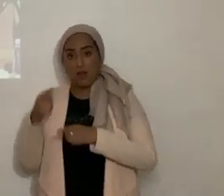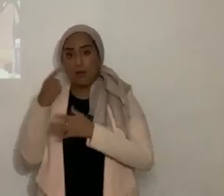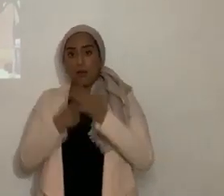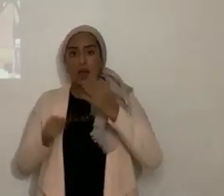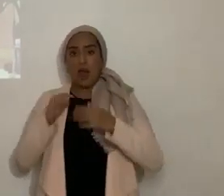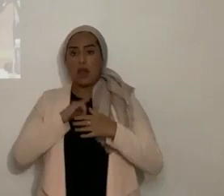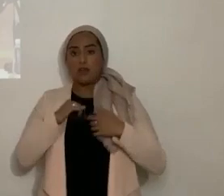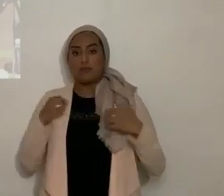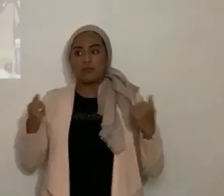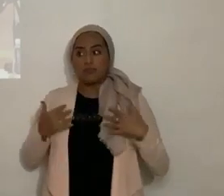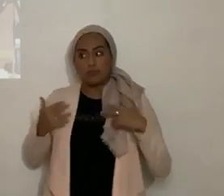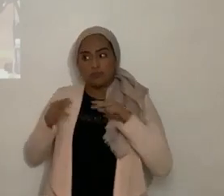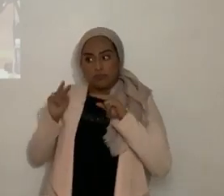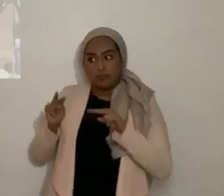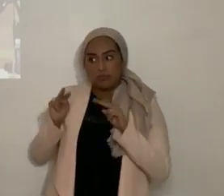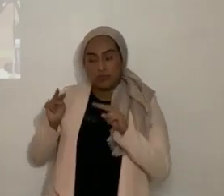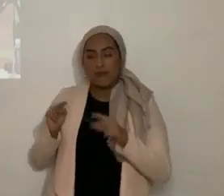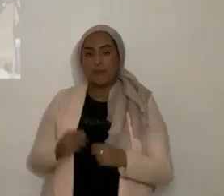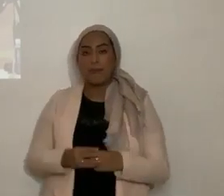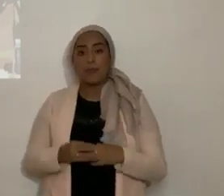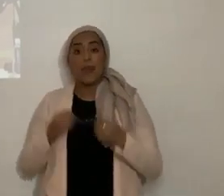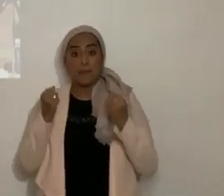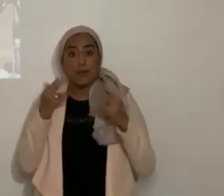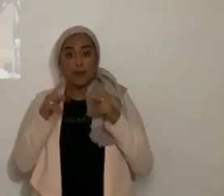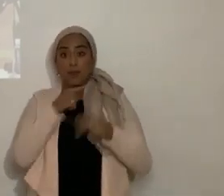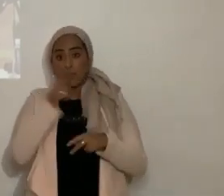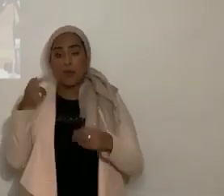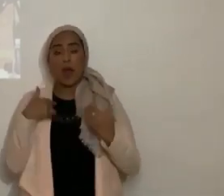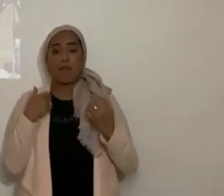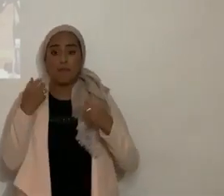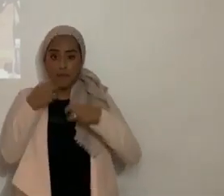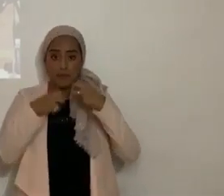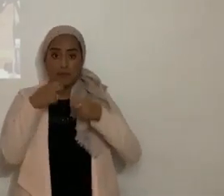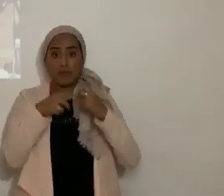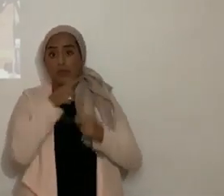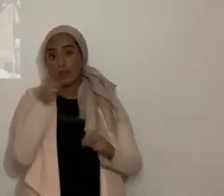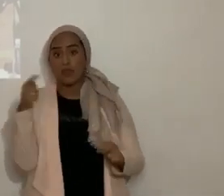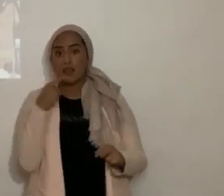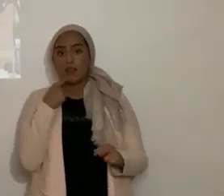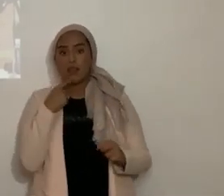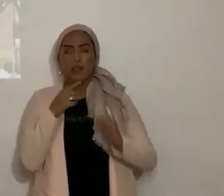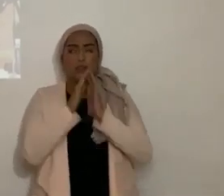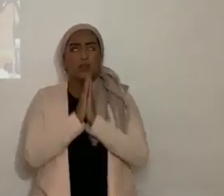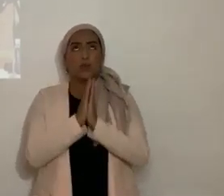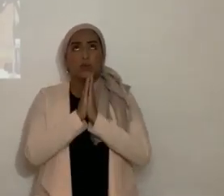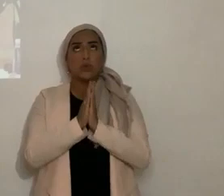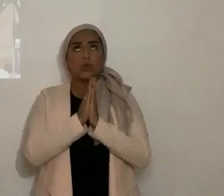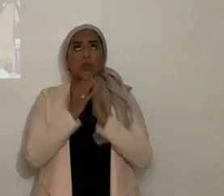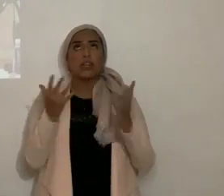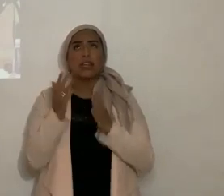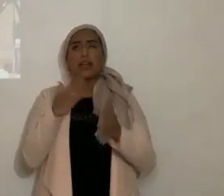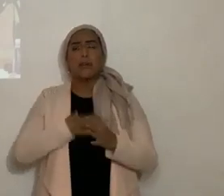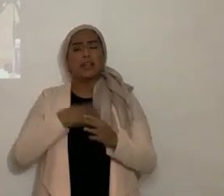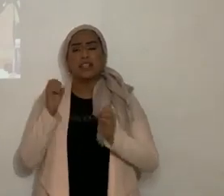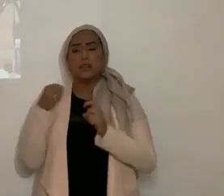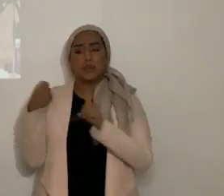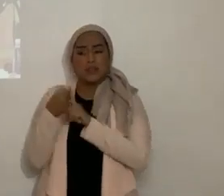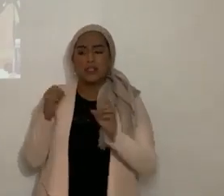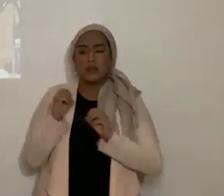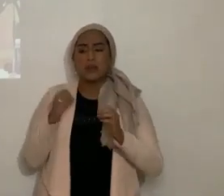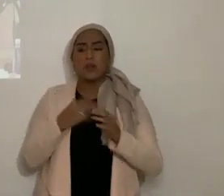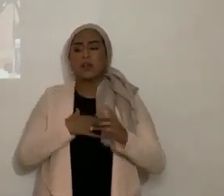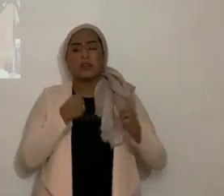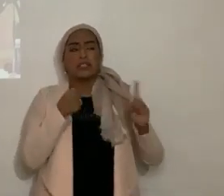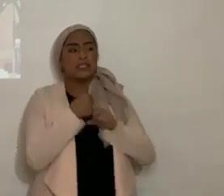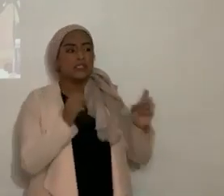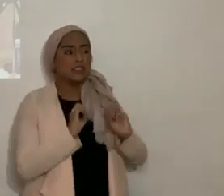yo temía. Muchos están pasando por tribulaciones y están orando. Es que no me pase esto, y que no me pase